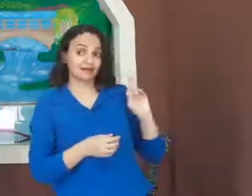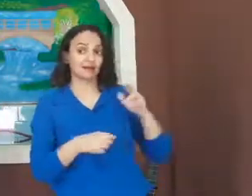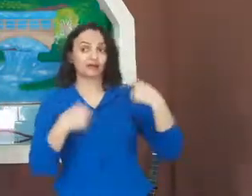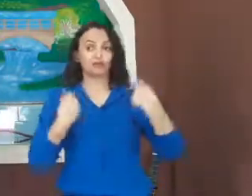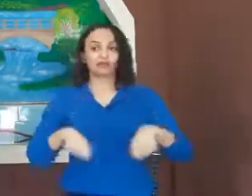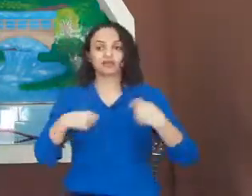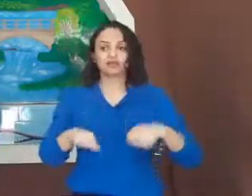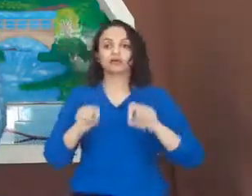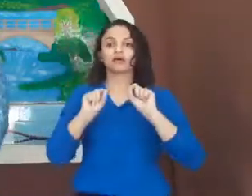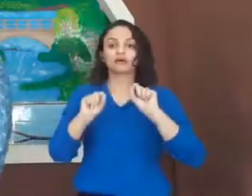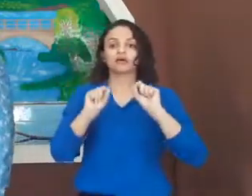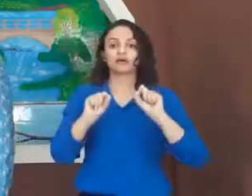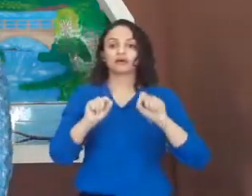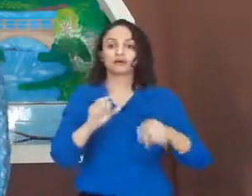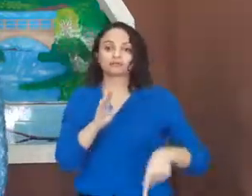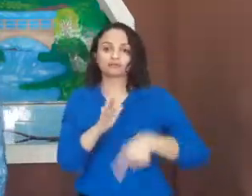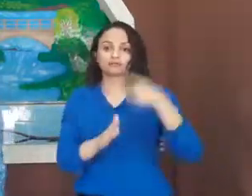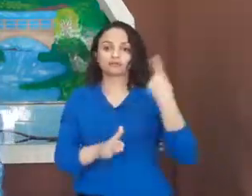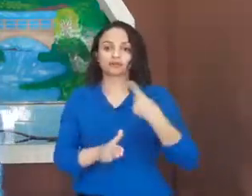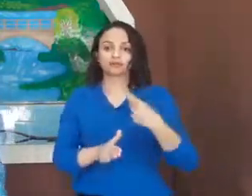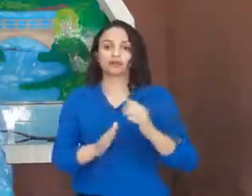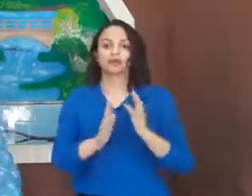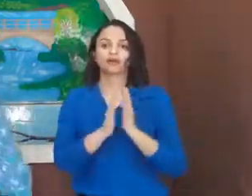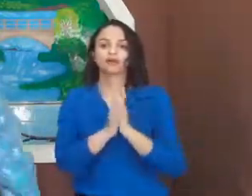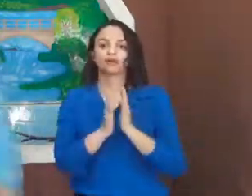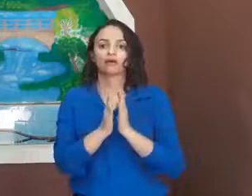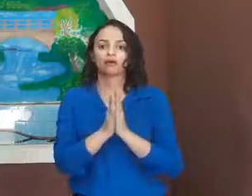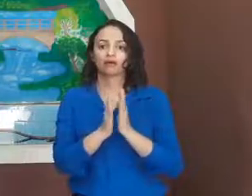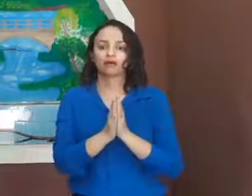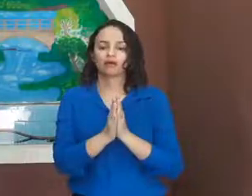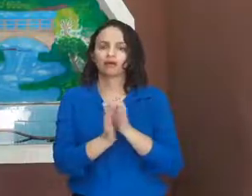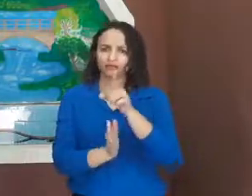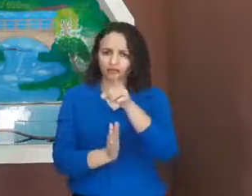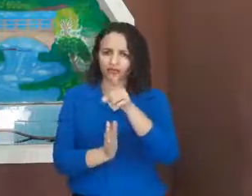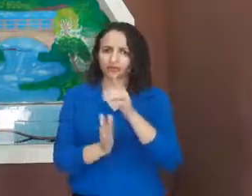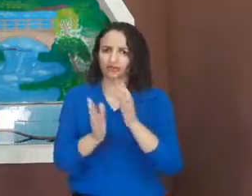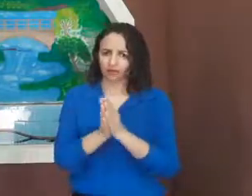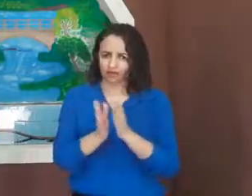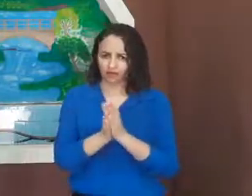assim, pastor, Deus não está respondendo. Eu pergunto, você está orando?